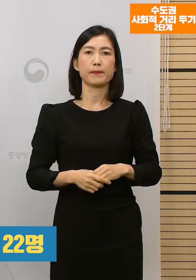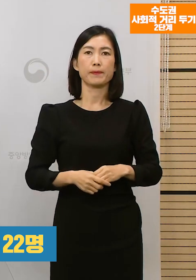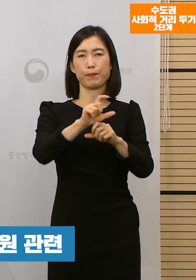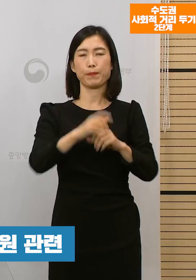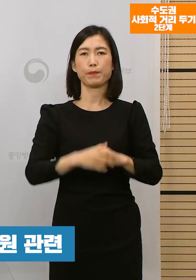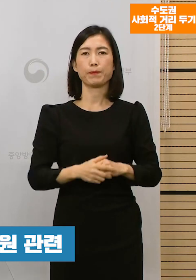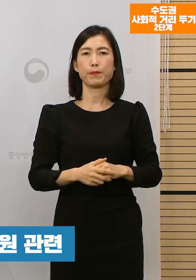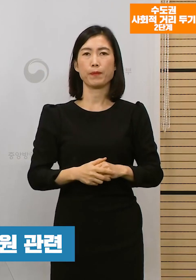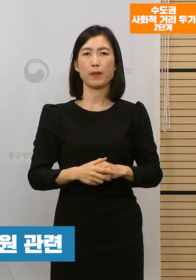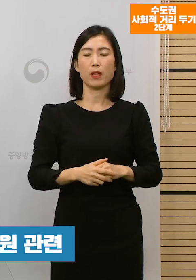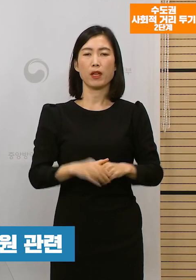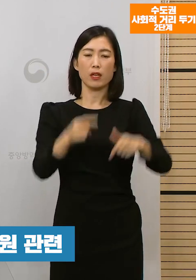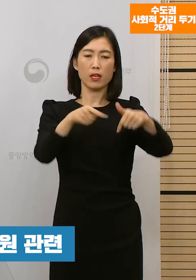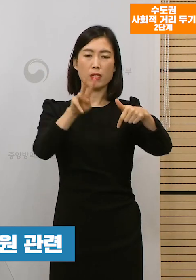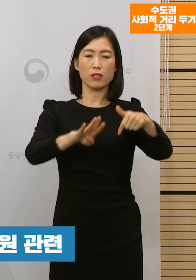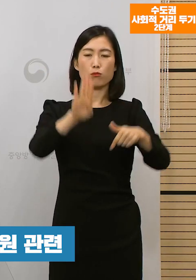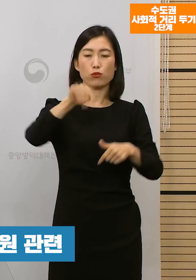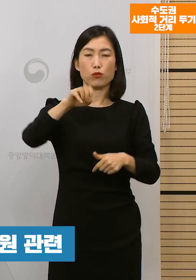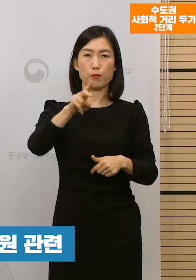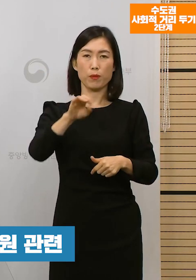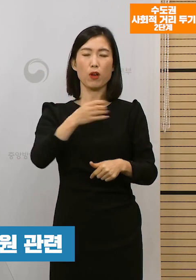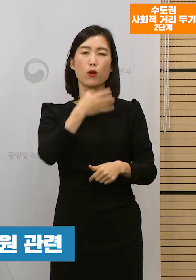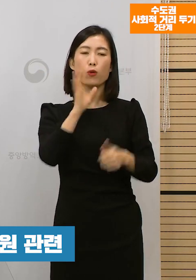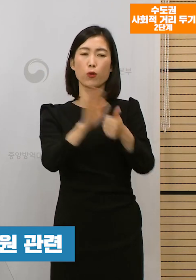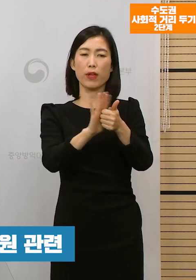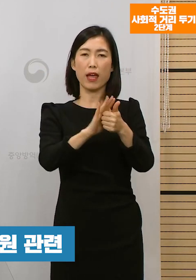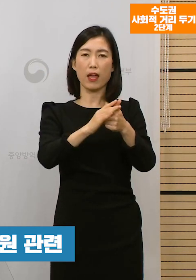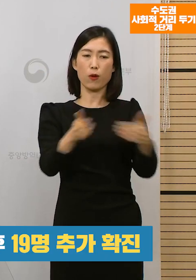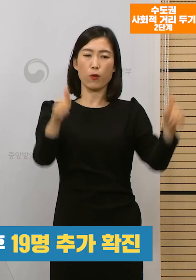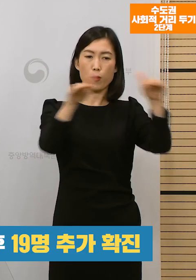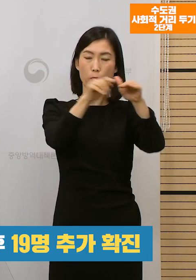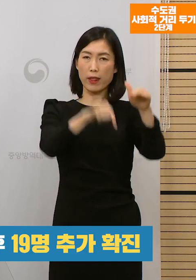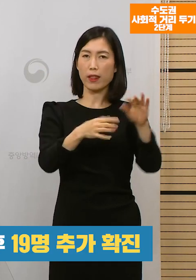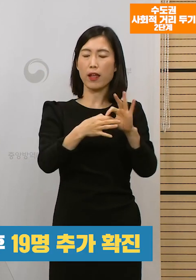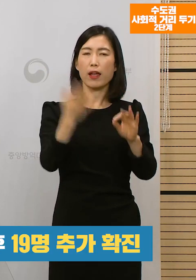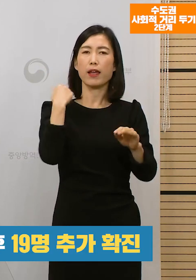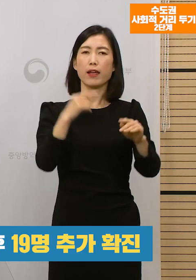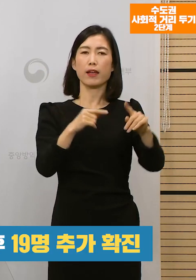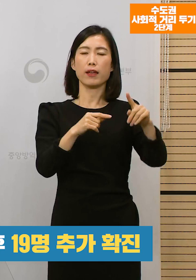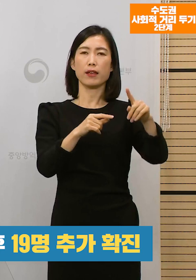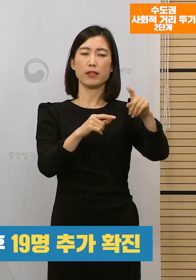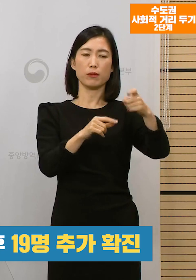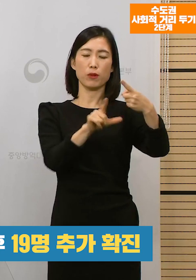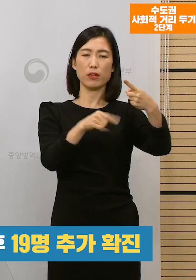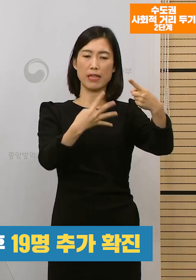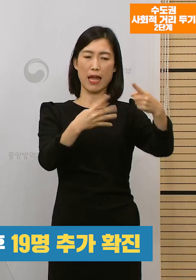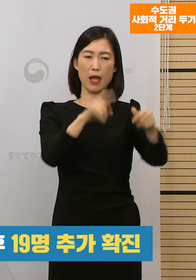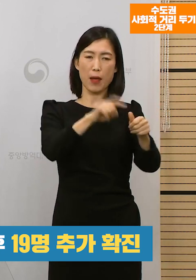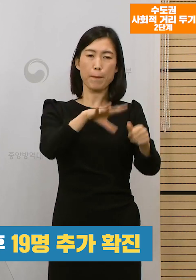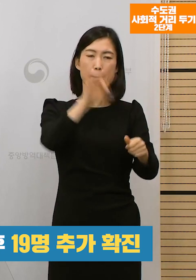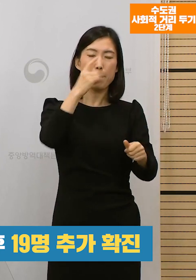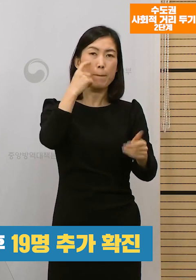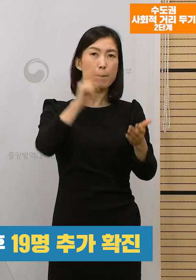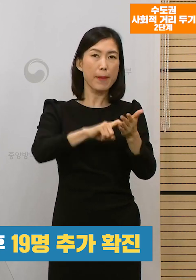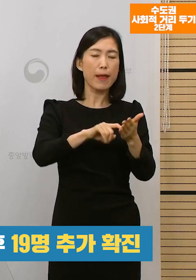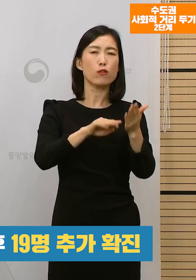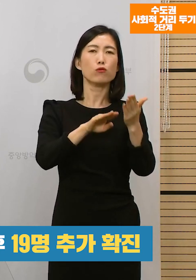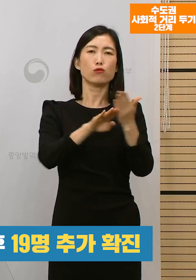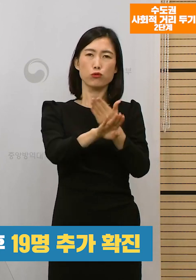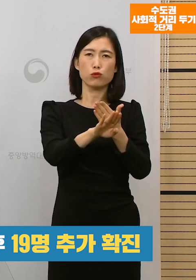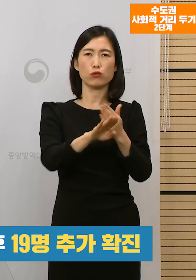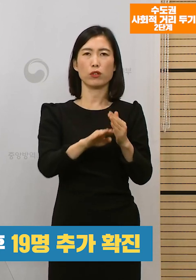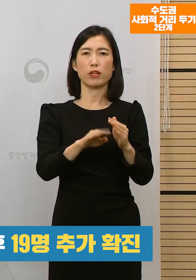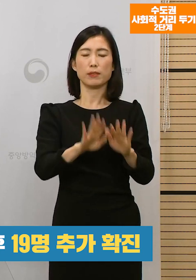확진되었습니다. 인천 부평구의 요양원과 관련하여 12월 4일에 첫 확진자가 발생했는데 그